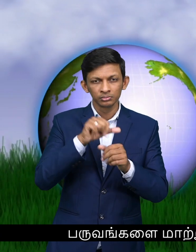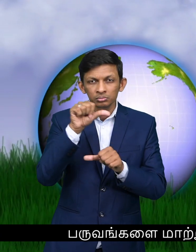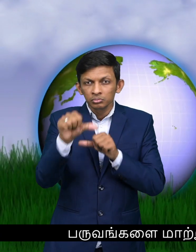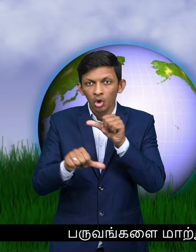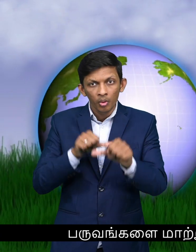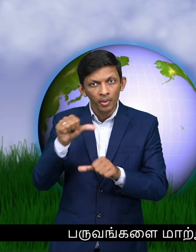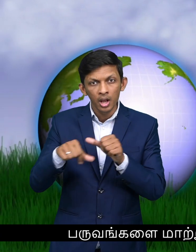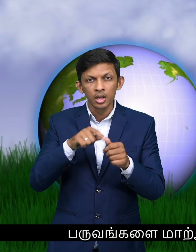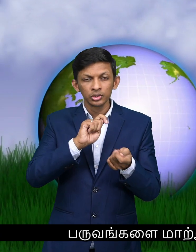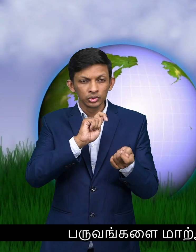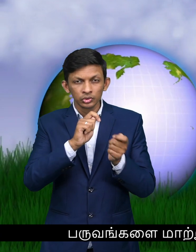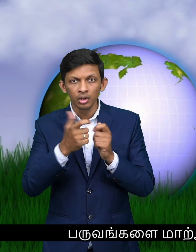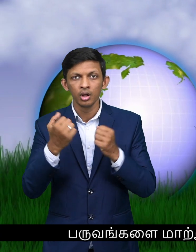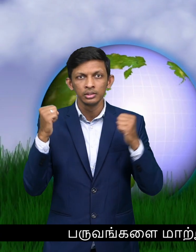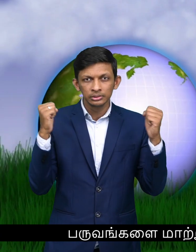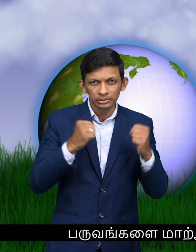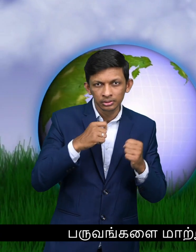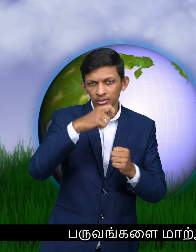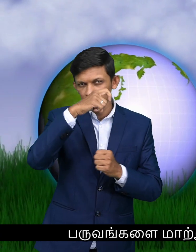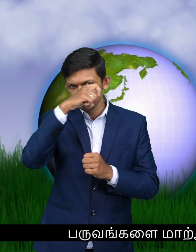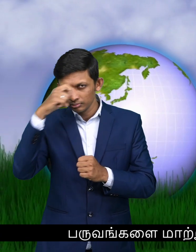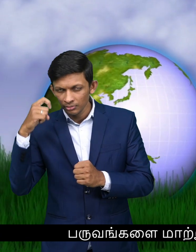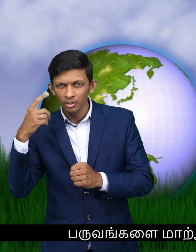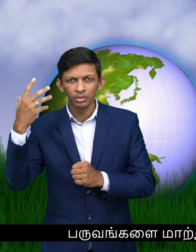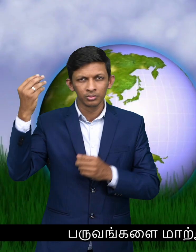பருவங்களை மற்றும் செயல்முறையை விளக்குங்கள்.